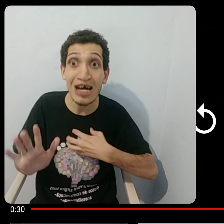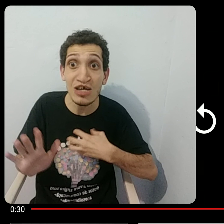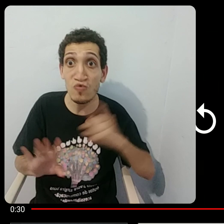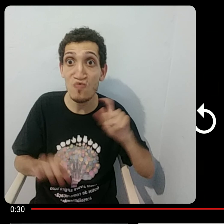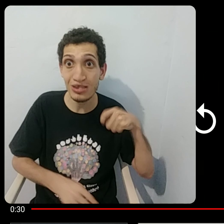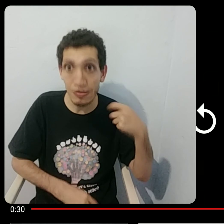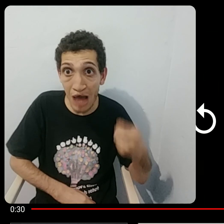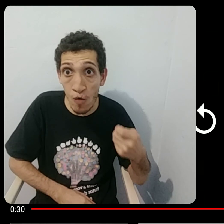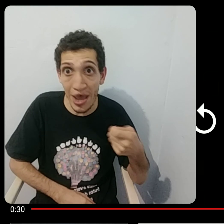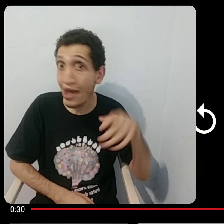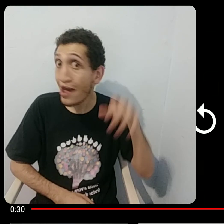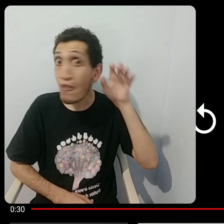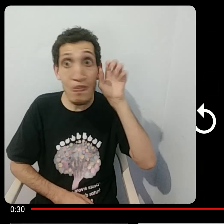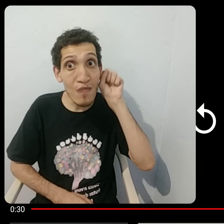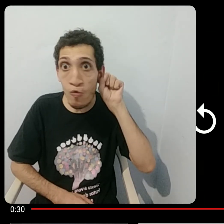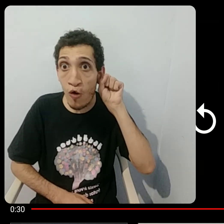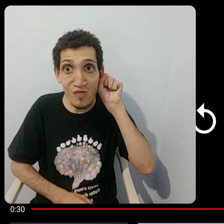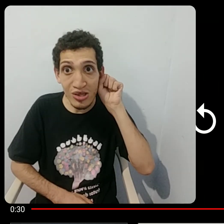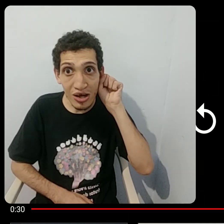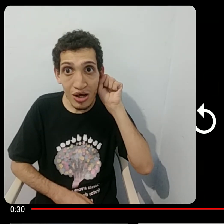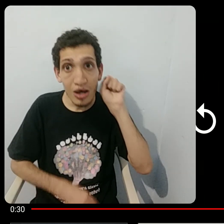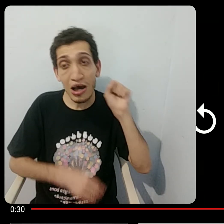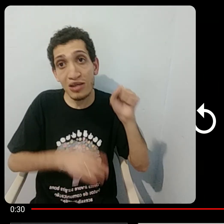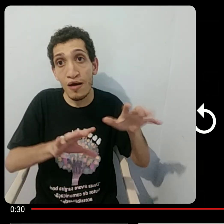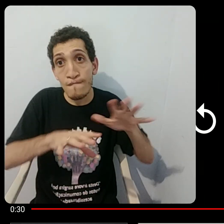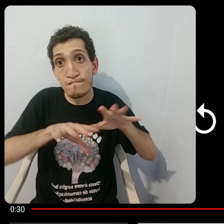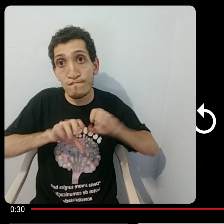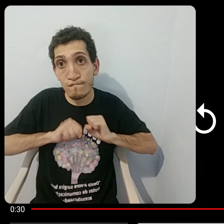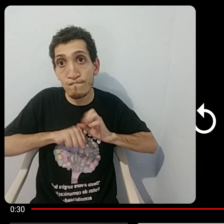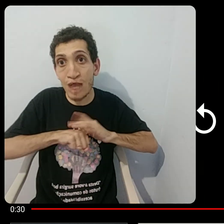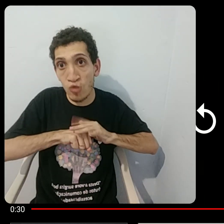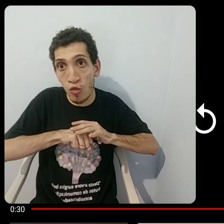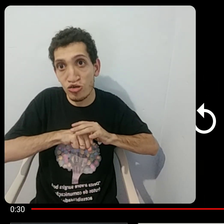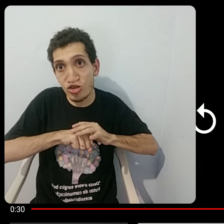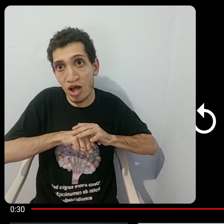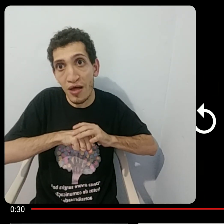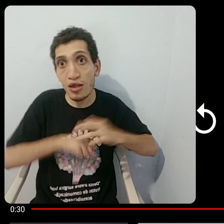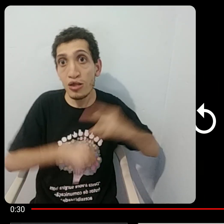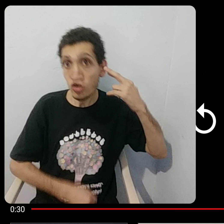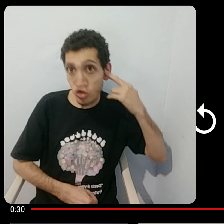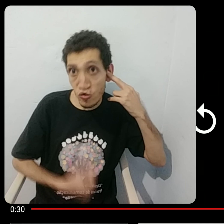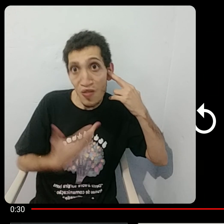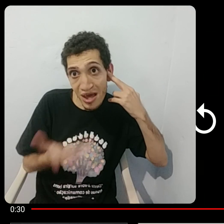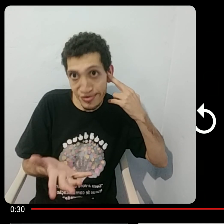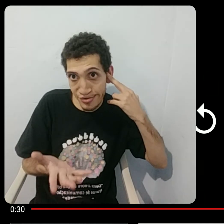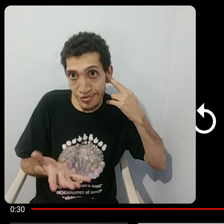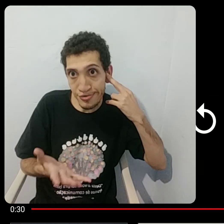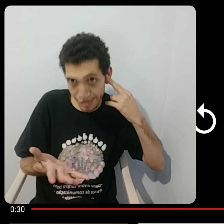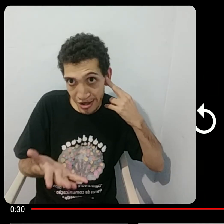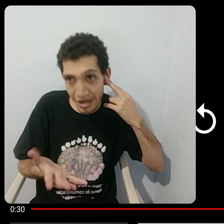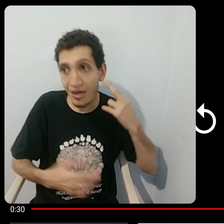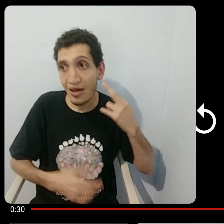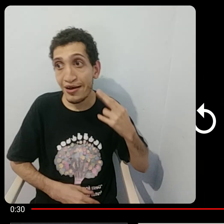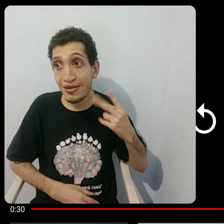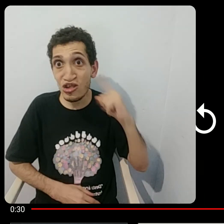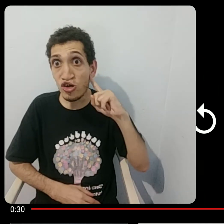semântico desse sinal é não ouvir. Aí, patologia, né? Surdez. Ok? E